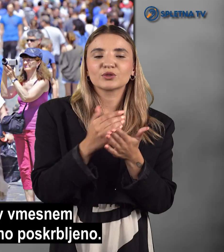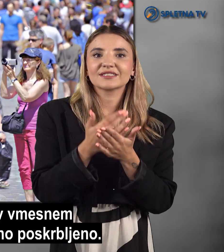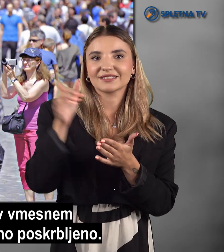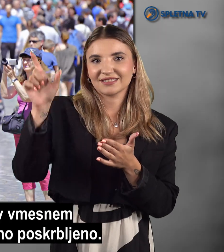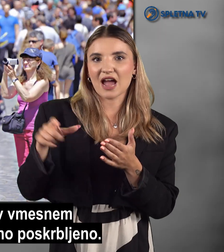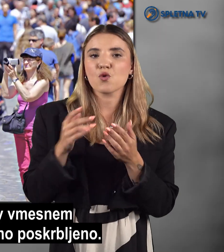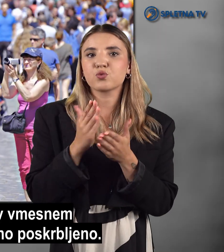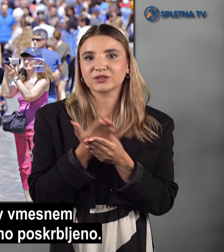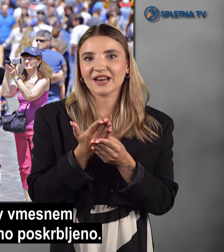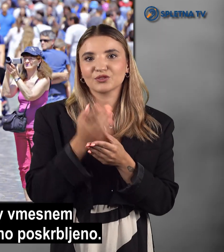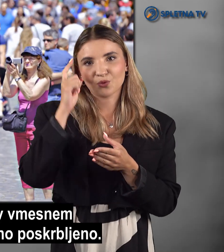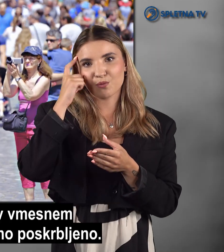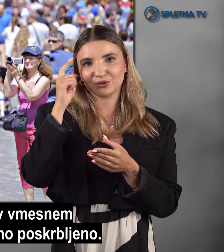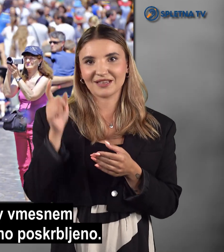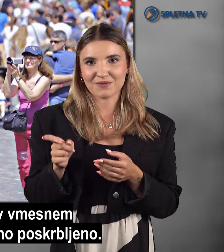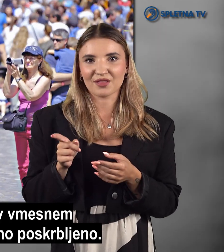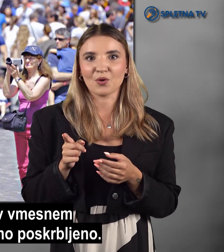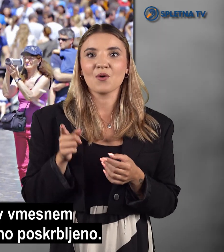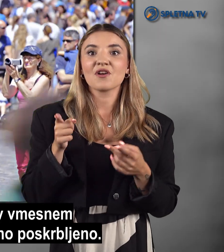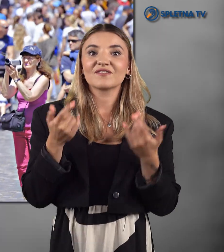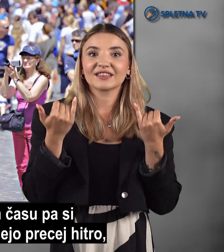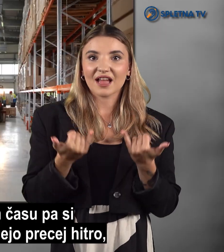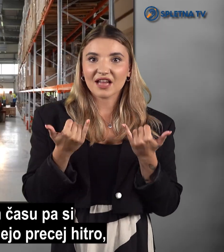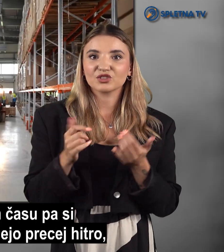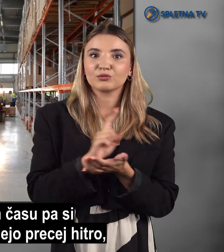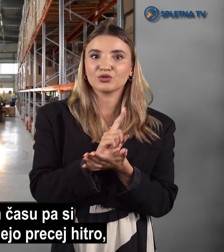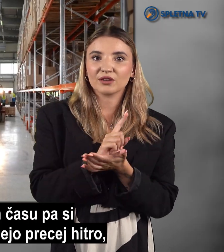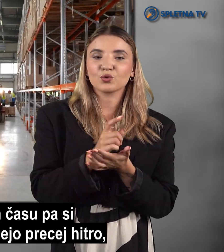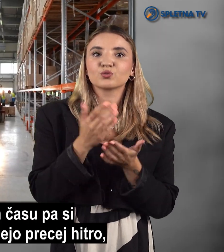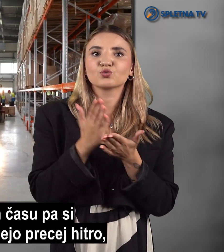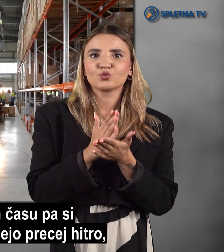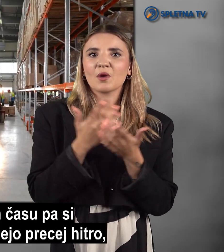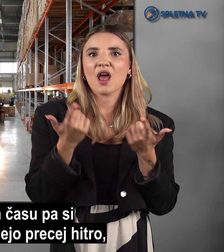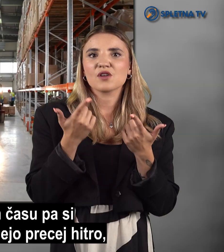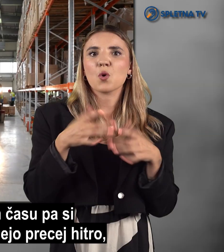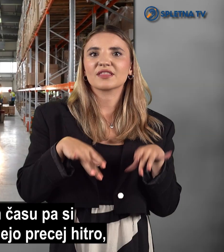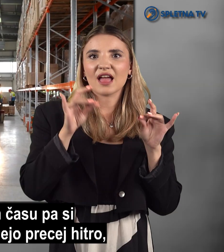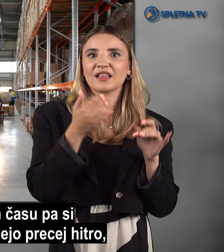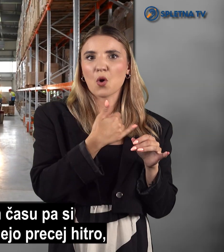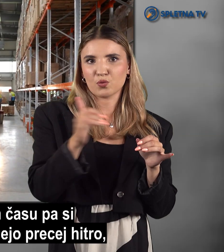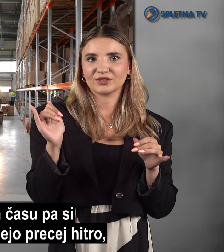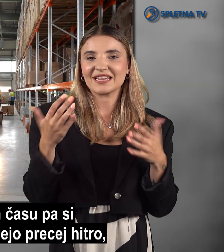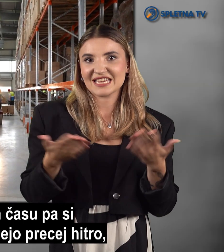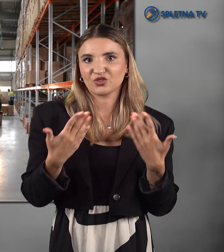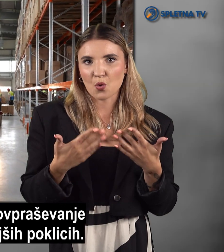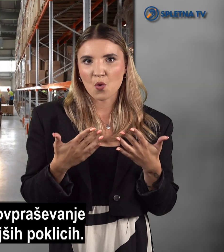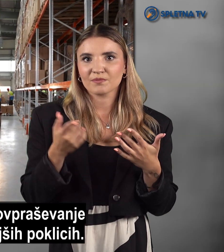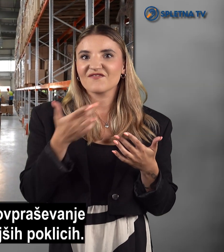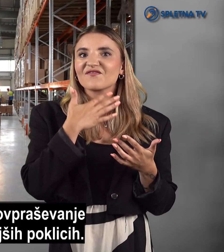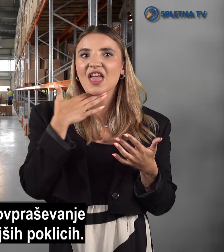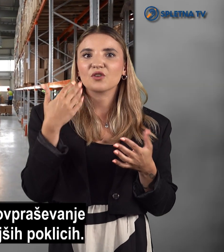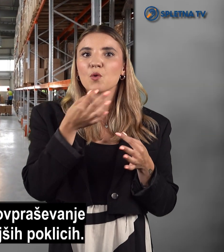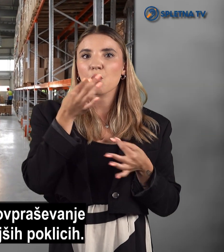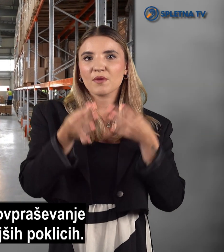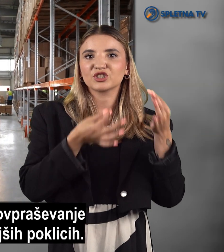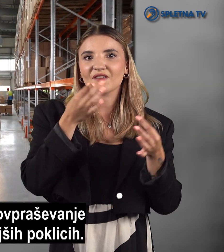biti v vmesnem času zanj ustrezno poskrbljeno. V današnjem času pa si službo lahko najdejo precej hitro,